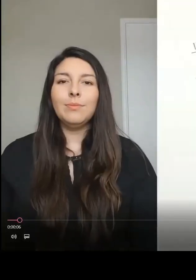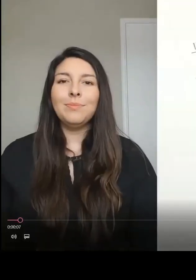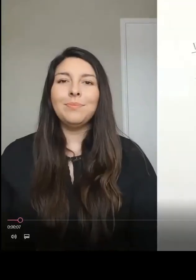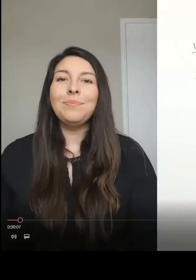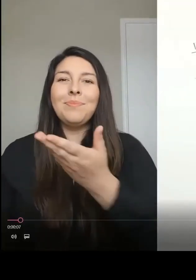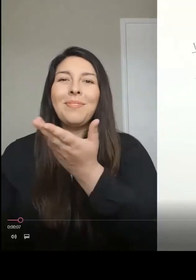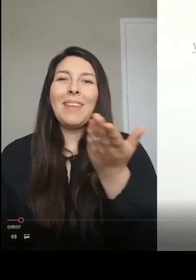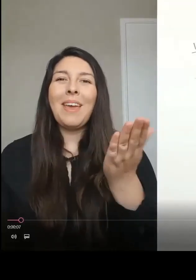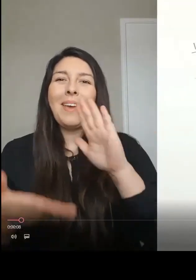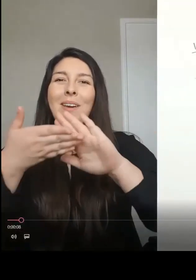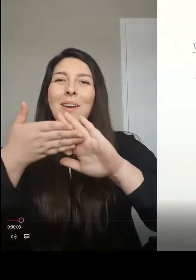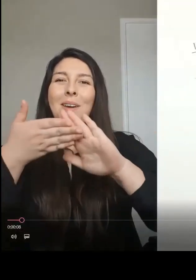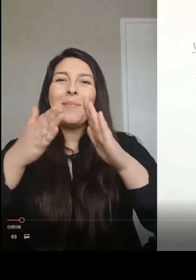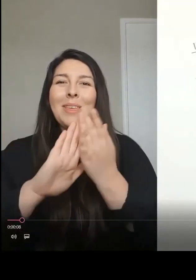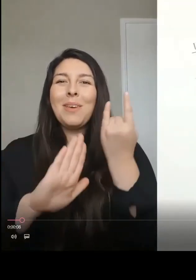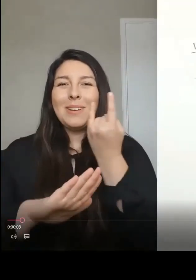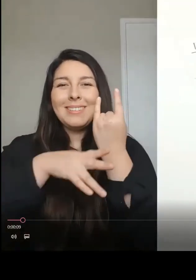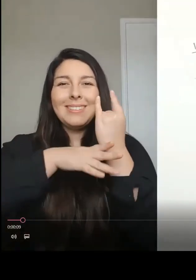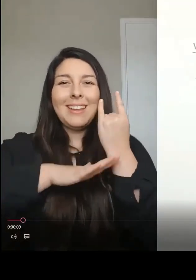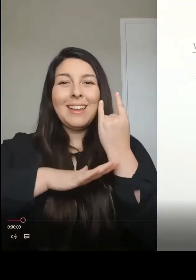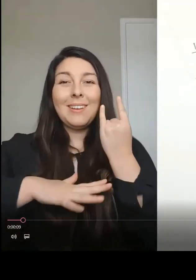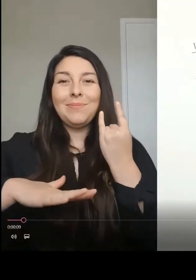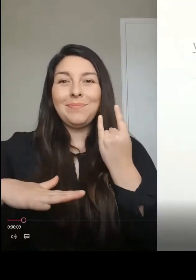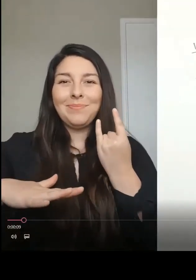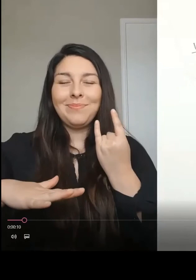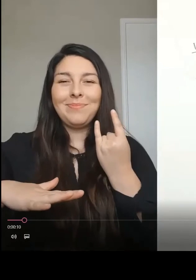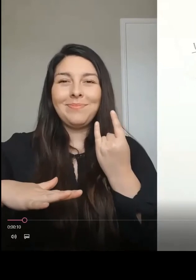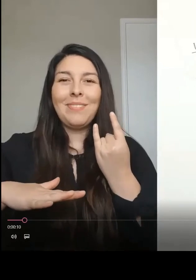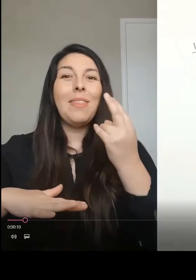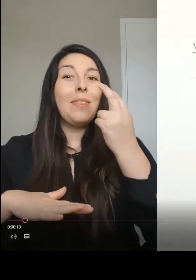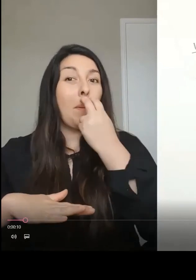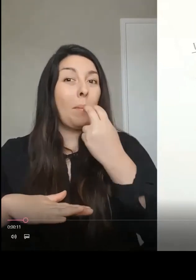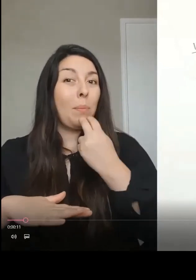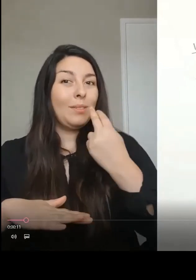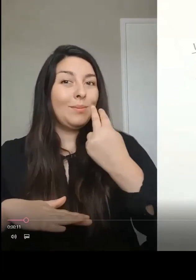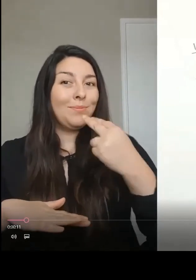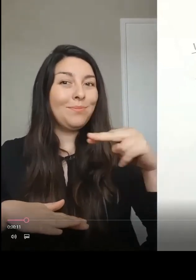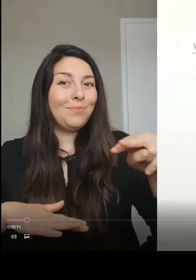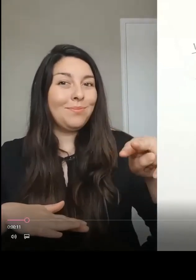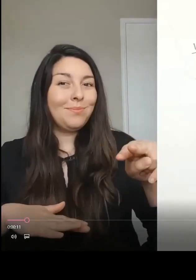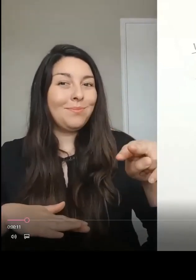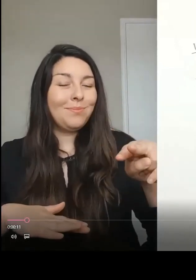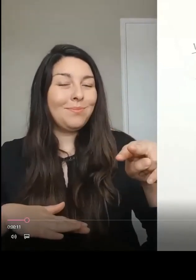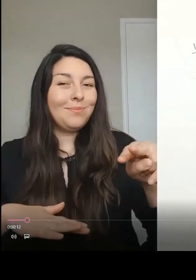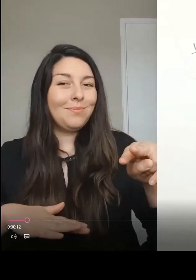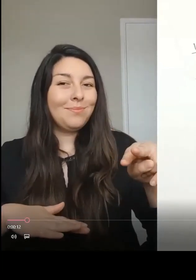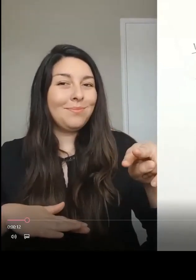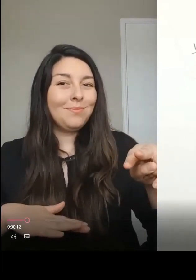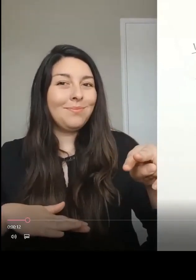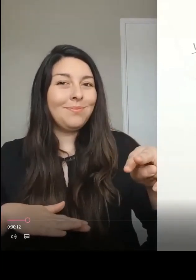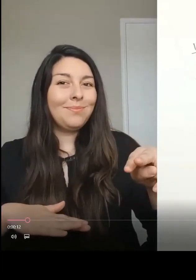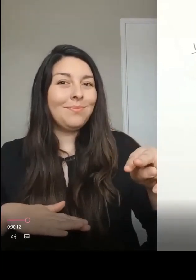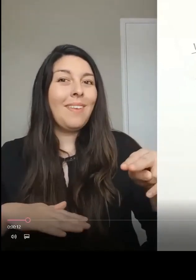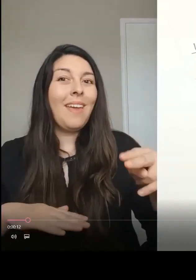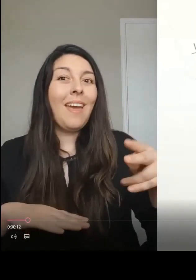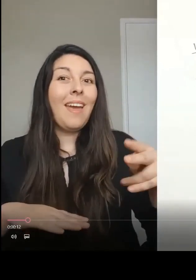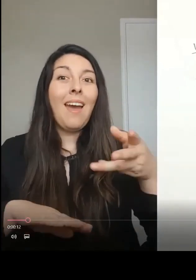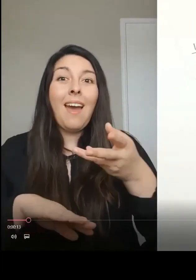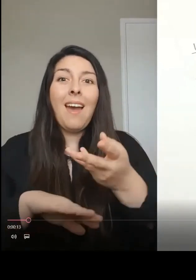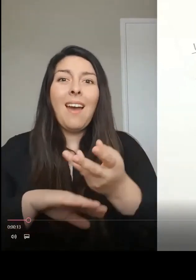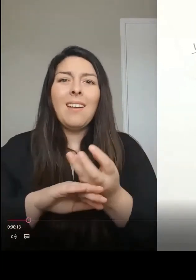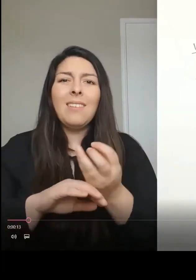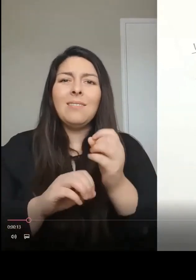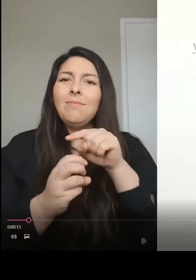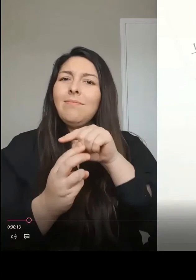Estimada comunidad universitaria, la Universidad Austral de Chile, sede Puerto Montt, cuenta con tres programas de apoyo